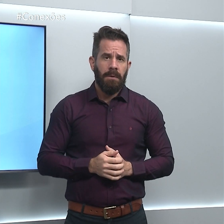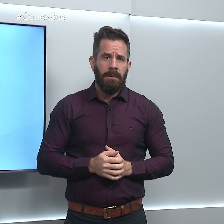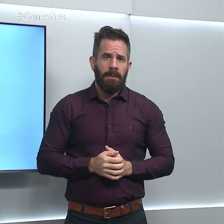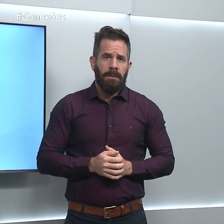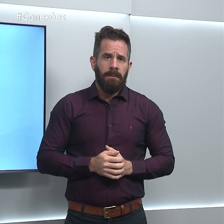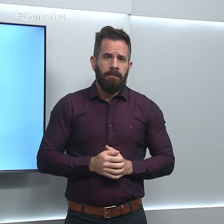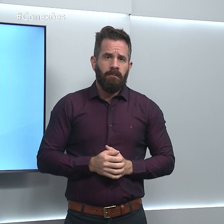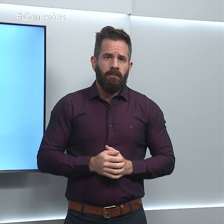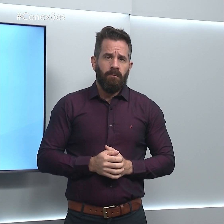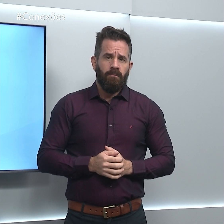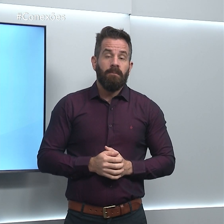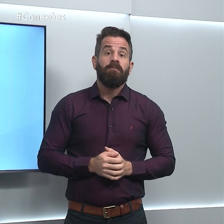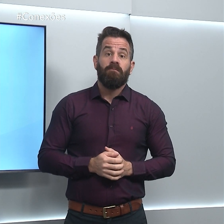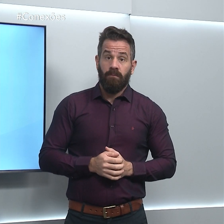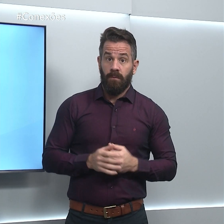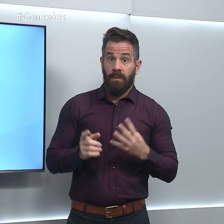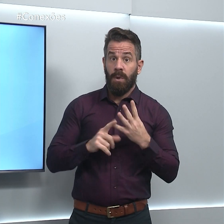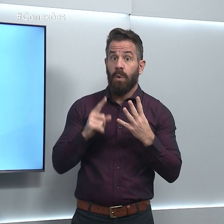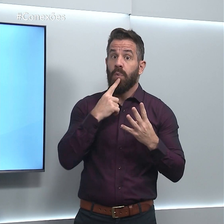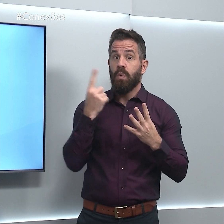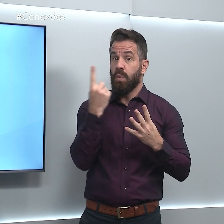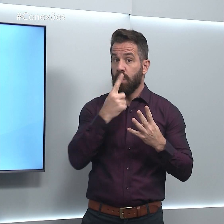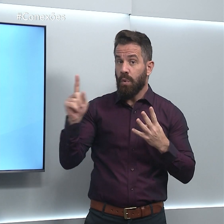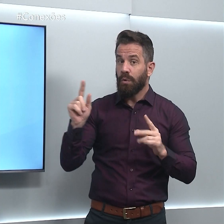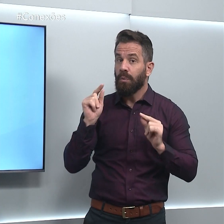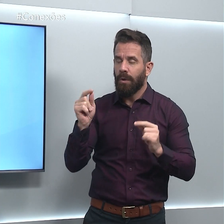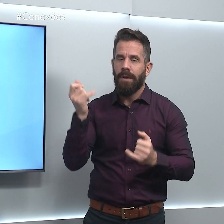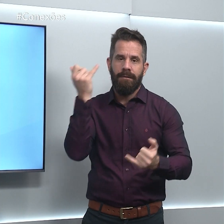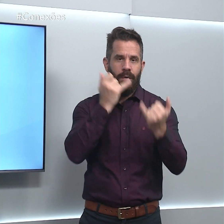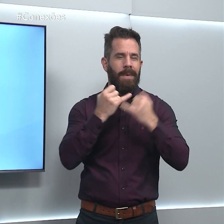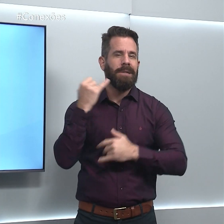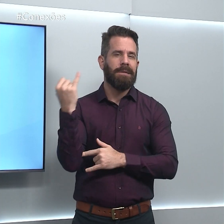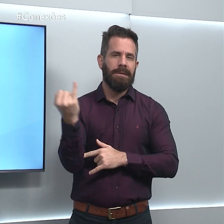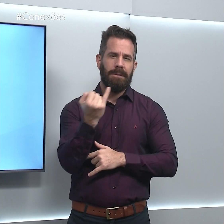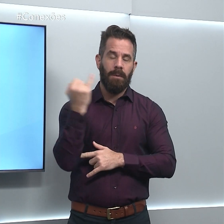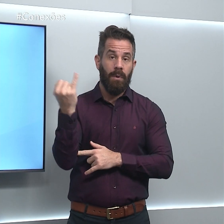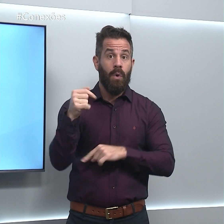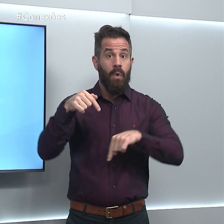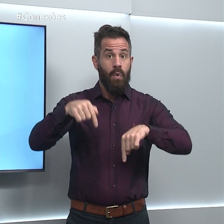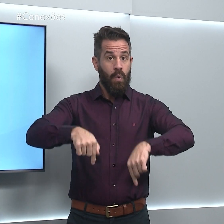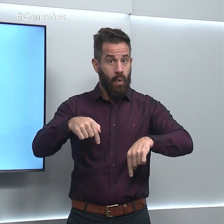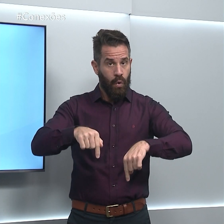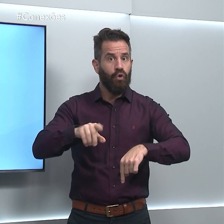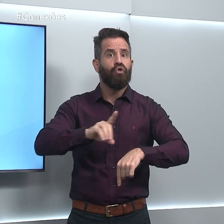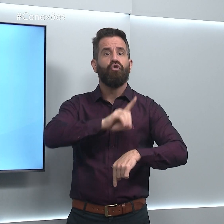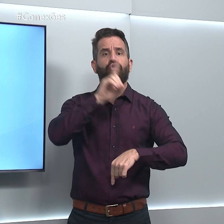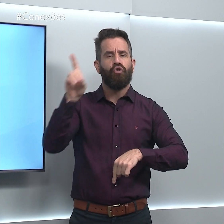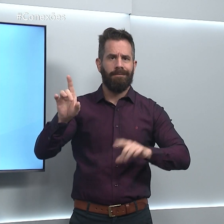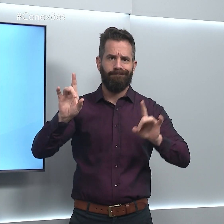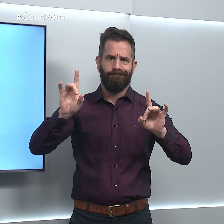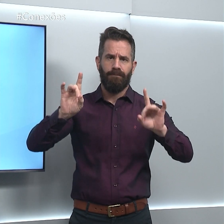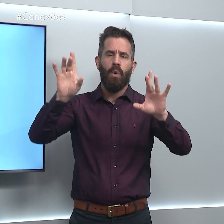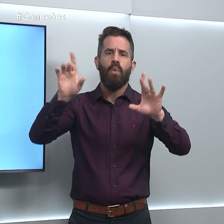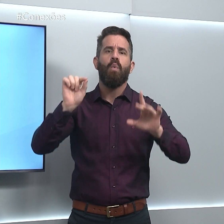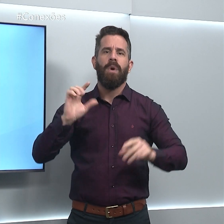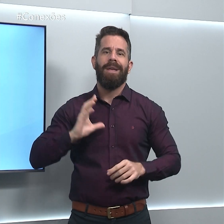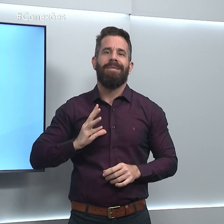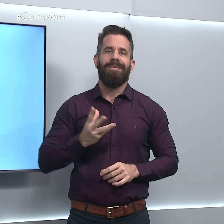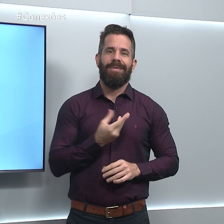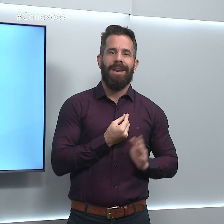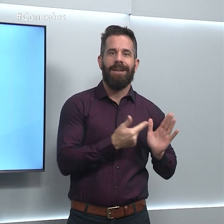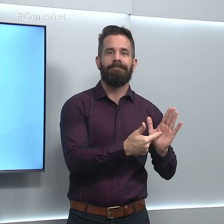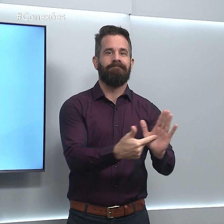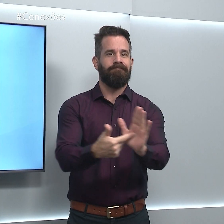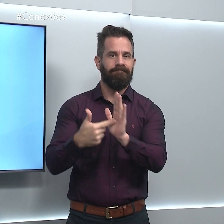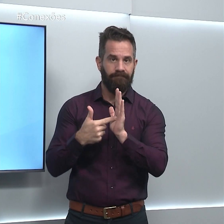Para finalizar esse nosso giro inicial, uma informação importante no dia de hoje, que é o Dia de Visibilidade Trans. No ano passado, 122